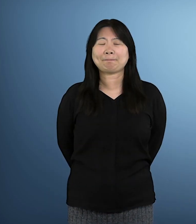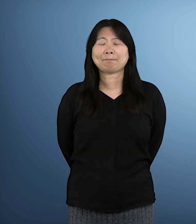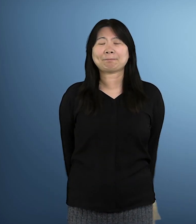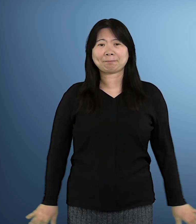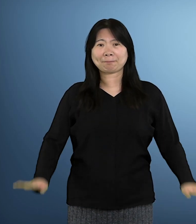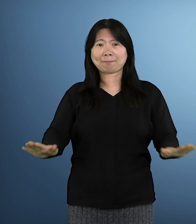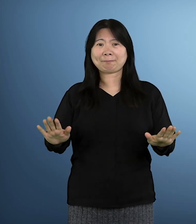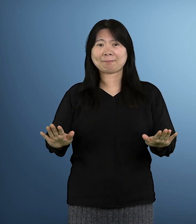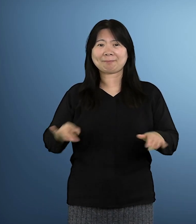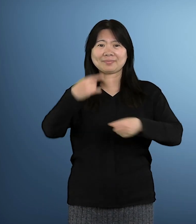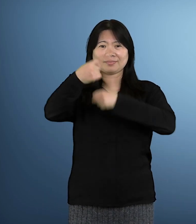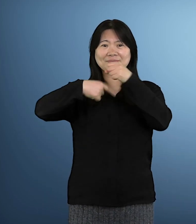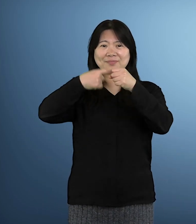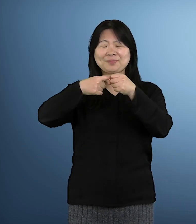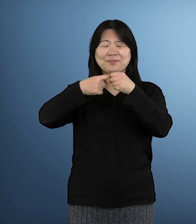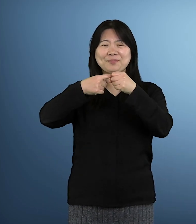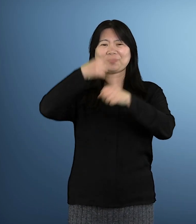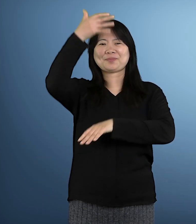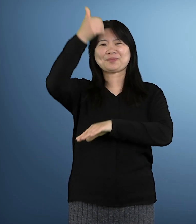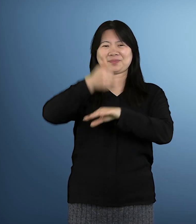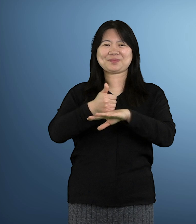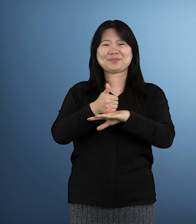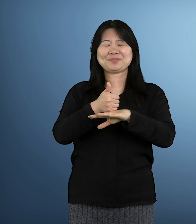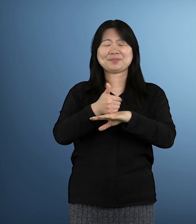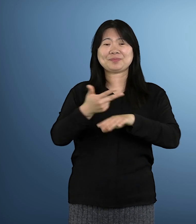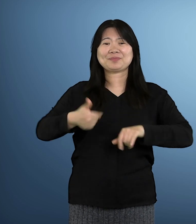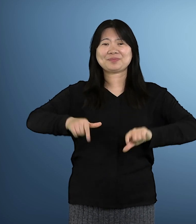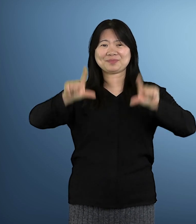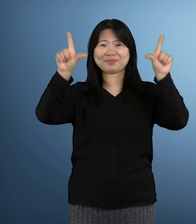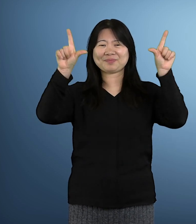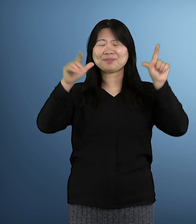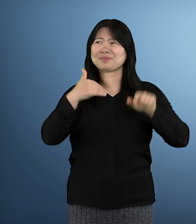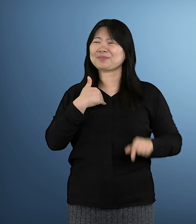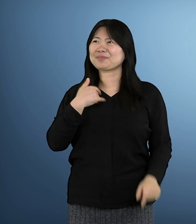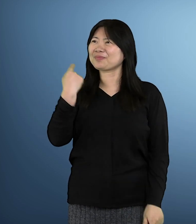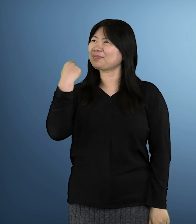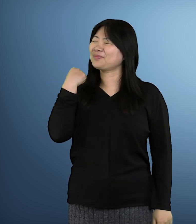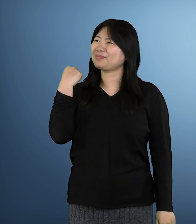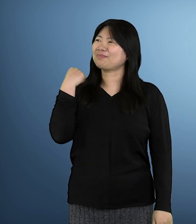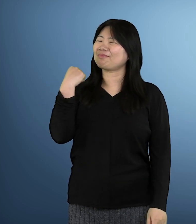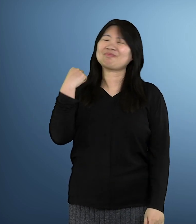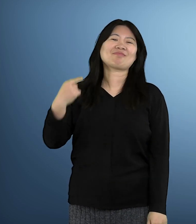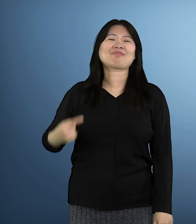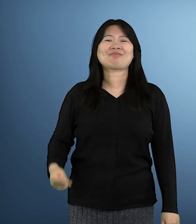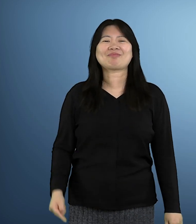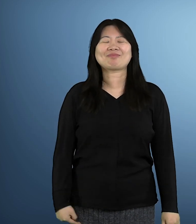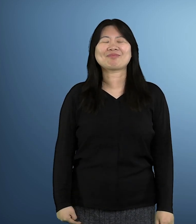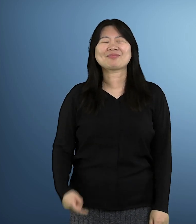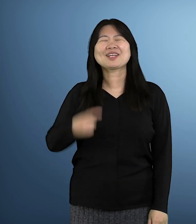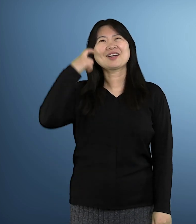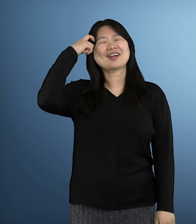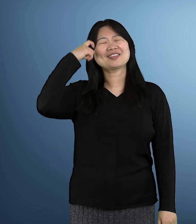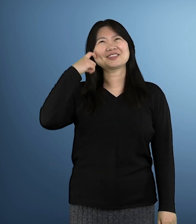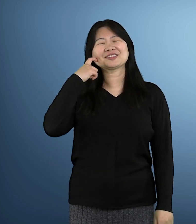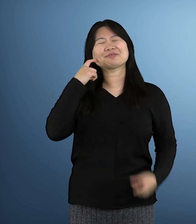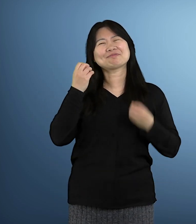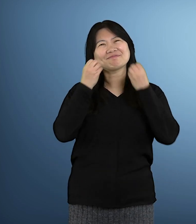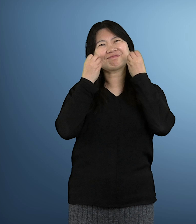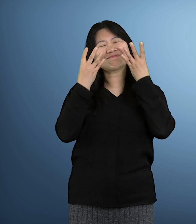한 해 마지막 주일날, 저도 어제는 유난히 감회가